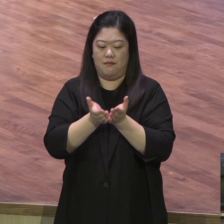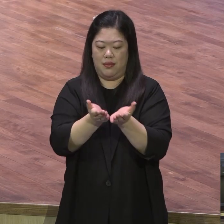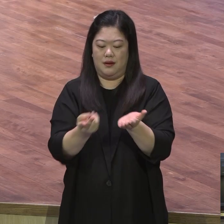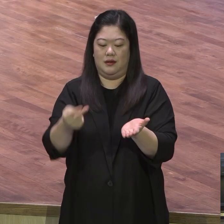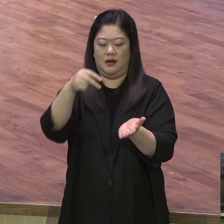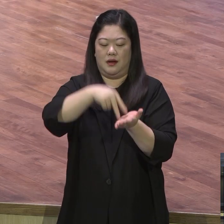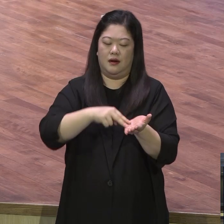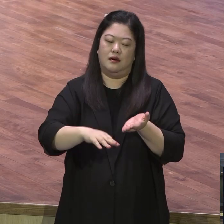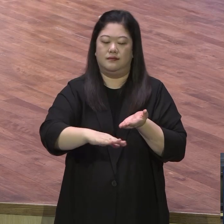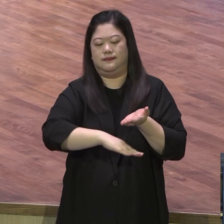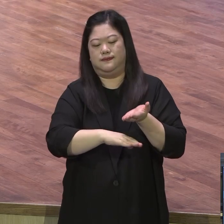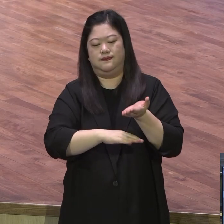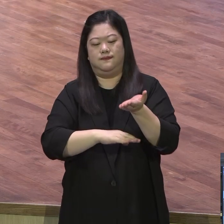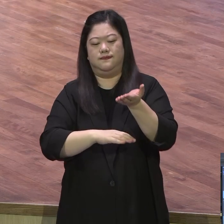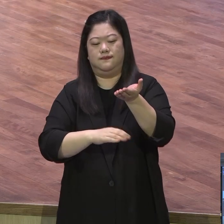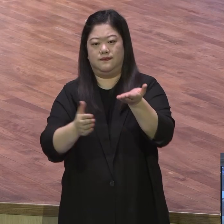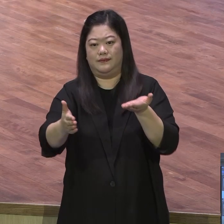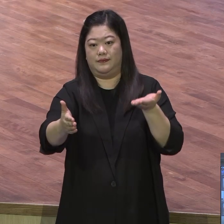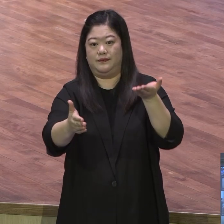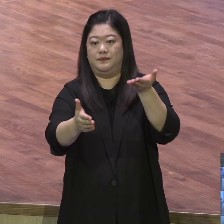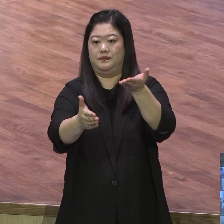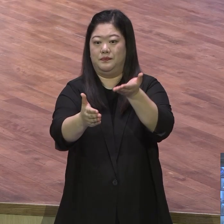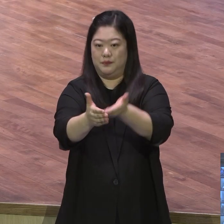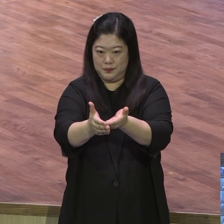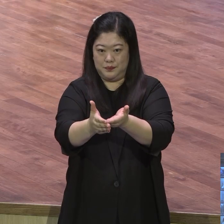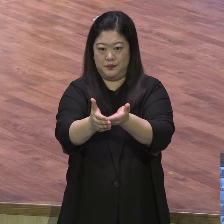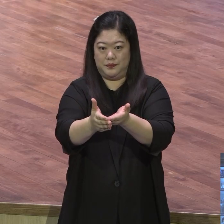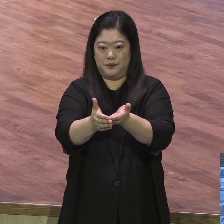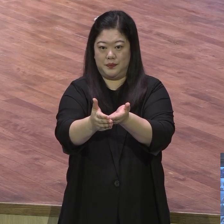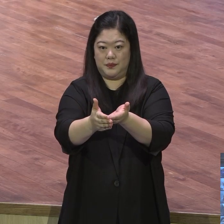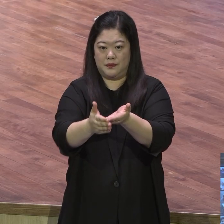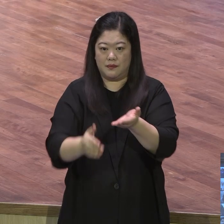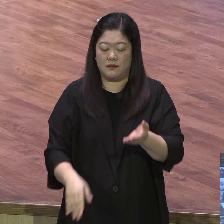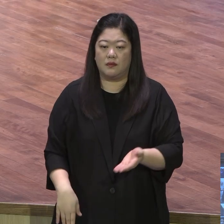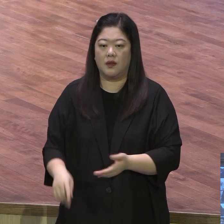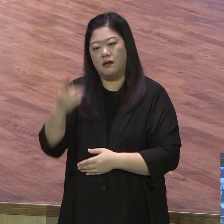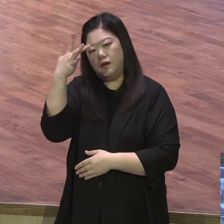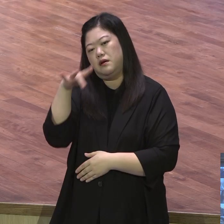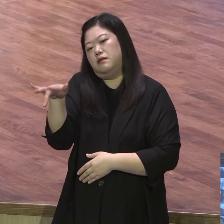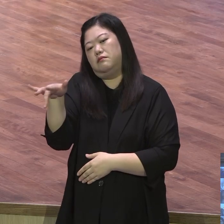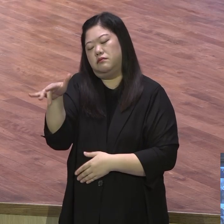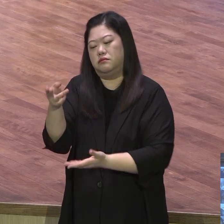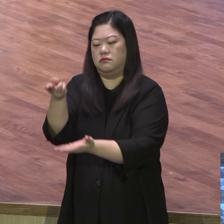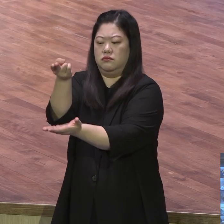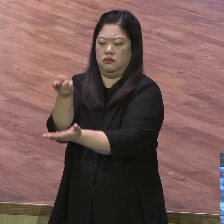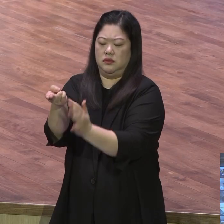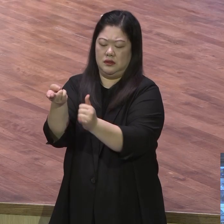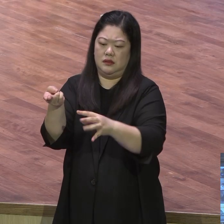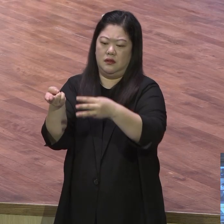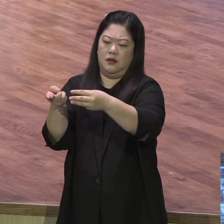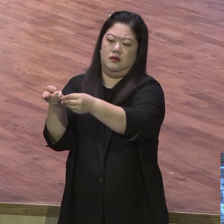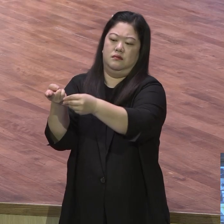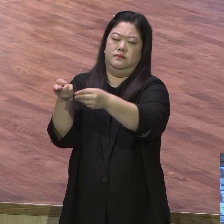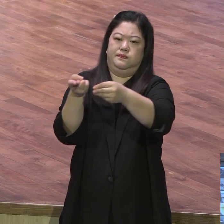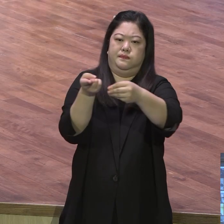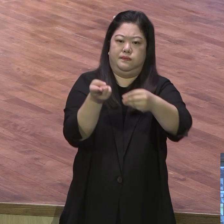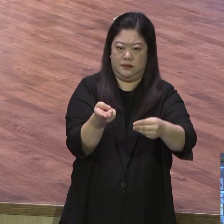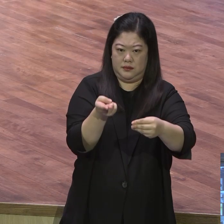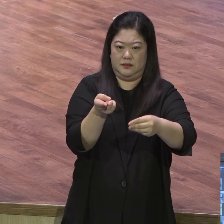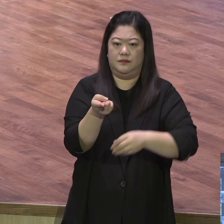건너가 본 동네에 이르시니 침상에 누운 중풍병자를 사람들이 데려오거늘